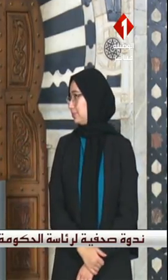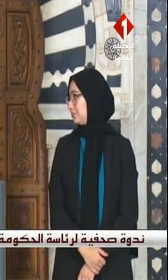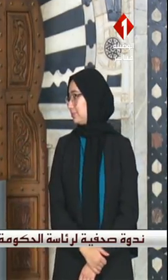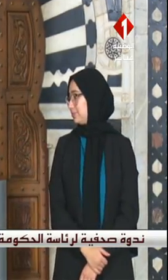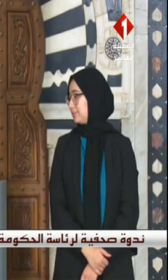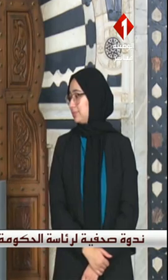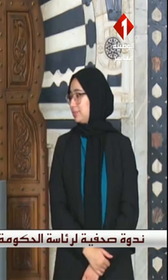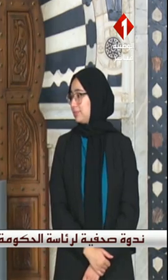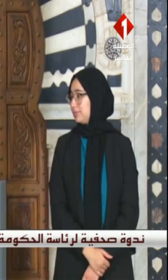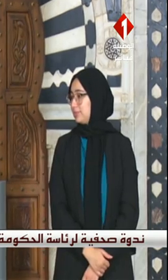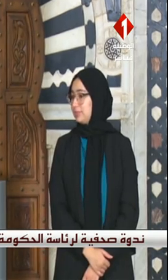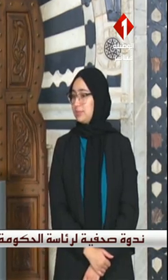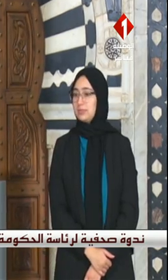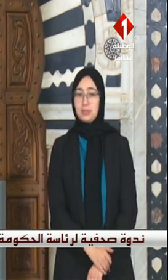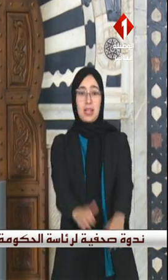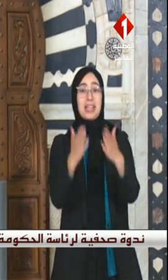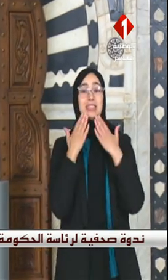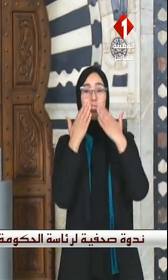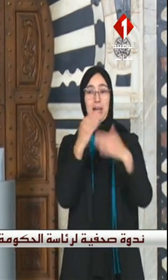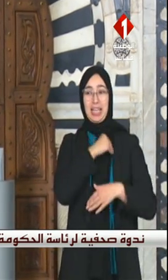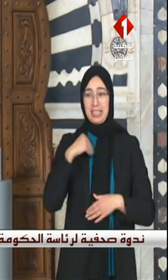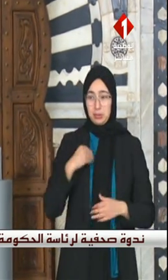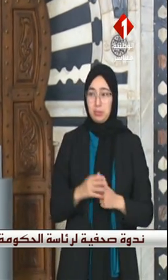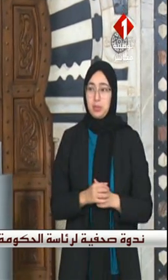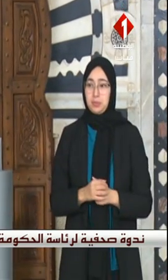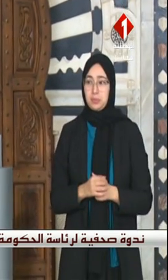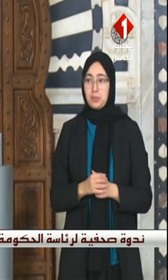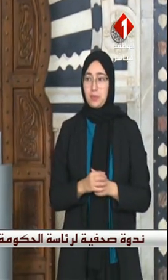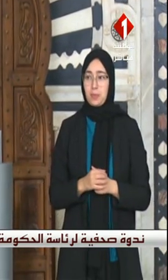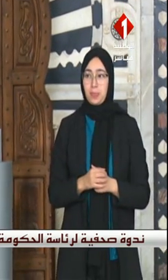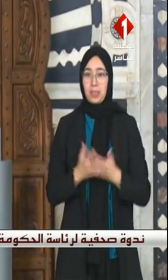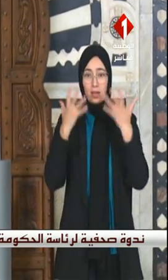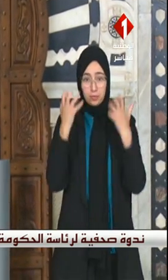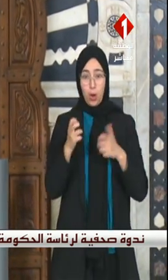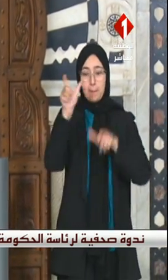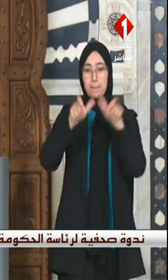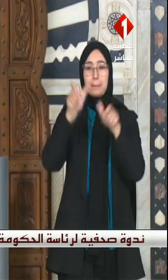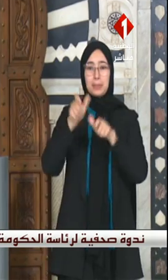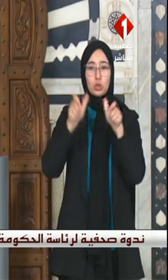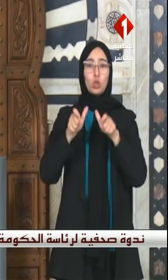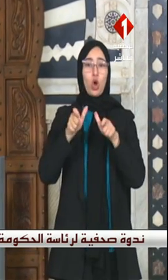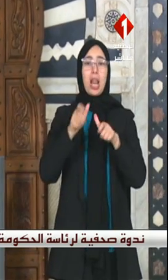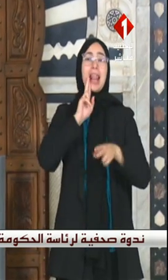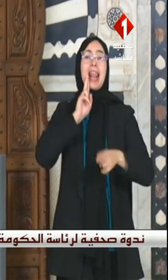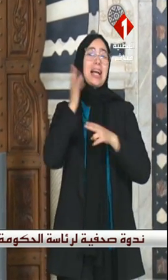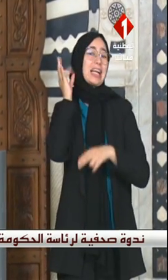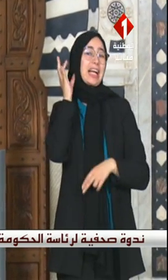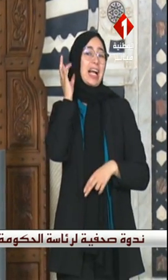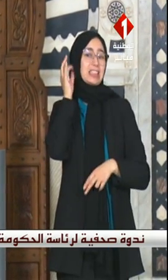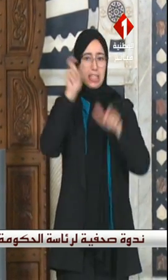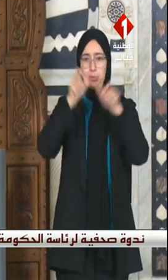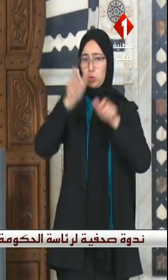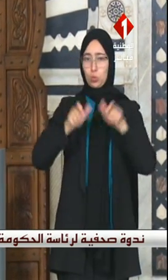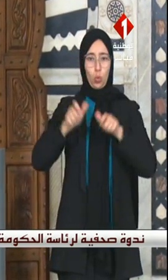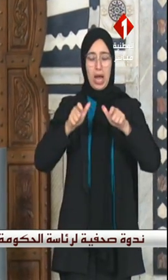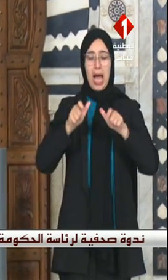سؤال عزيز. صباح الخير دكتور. حبيت ان نوصل صوت اهالي سبيتلا بحكم مراسلين موجودين غاديك يهدوا باضراب عام،